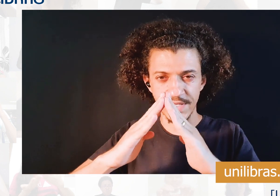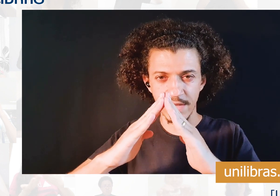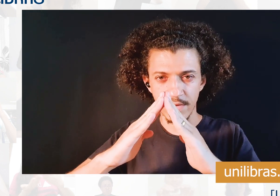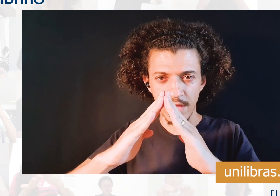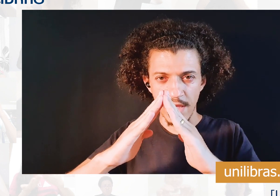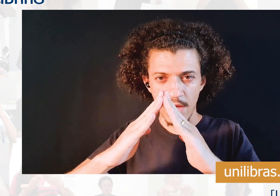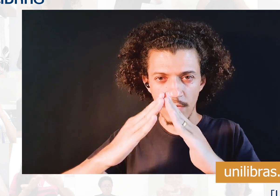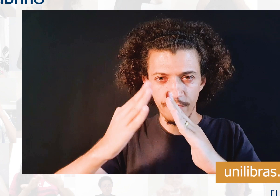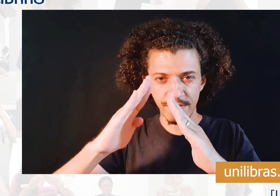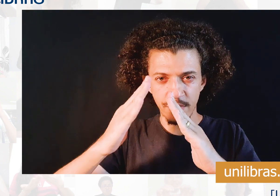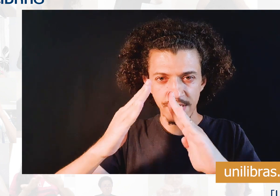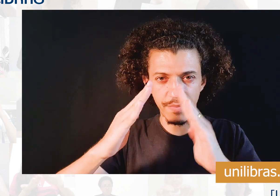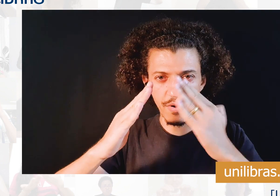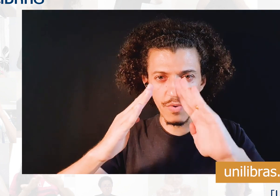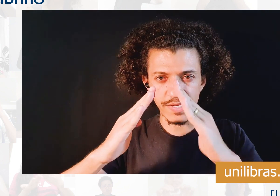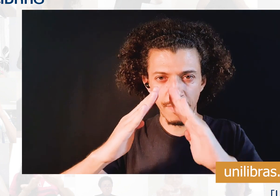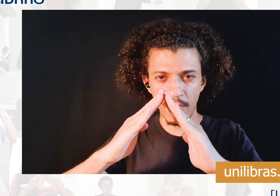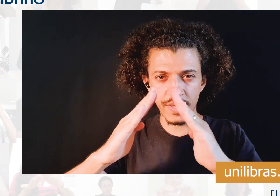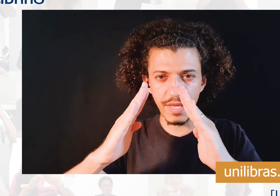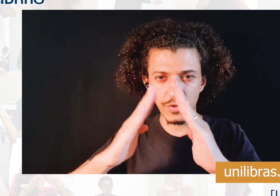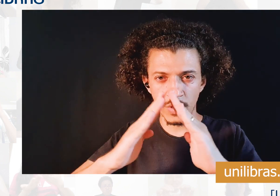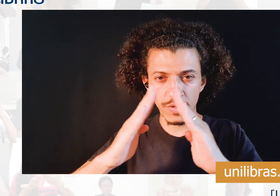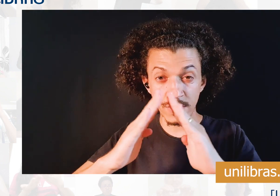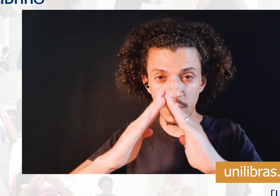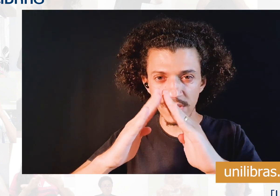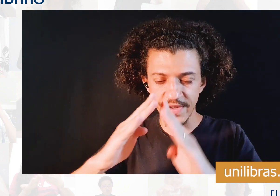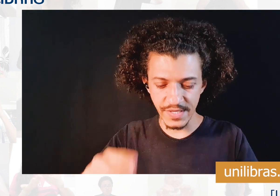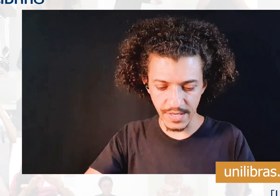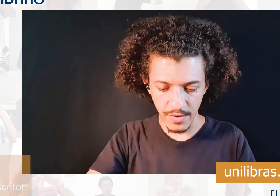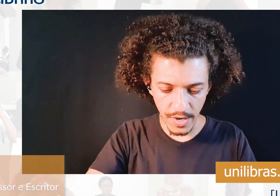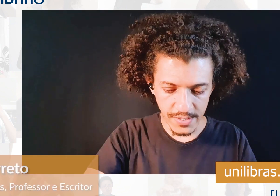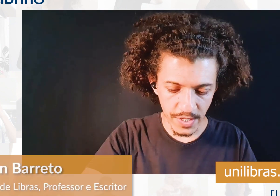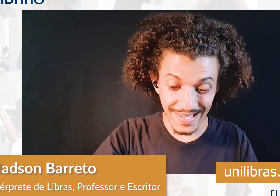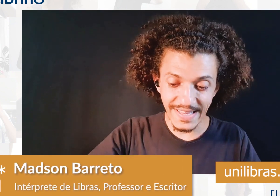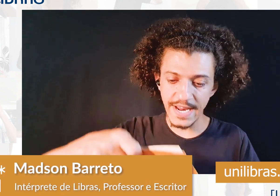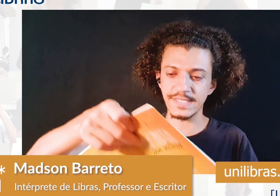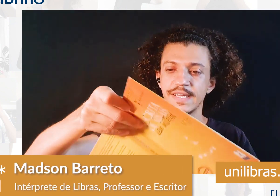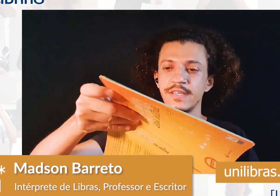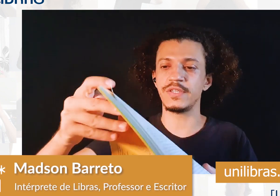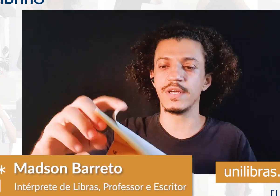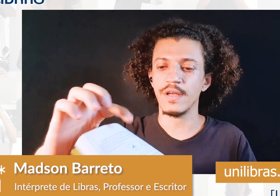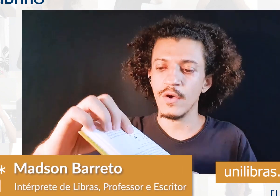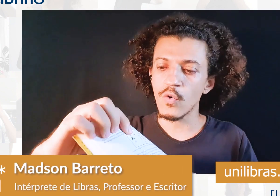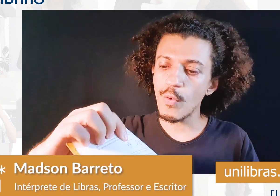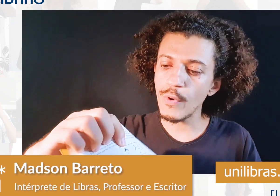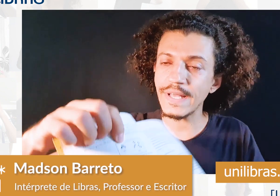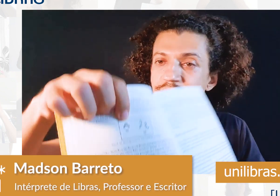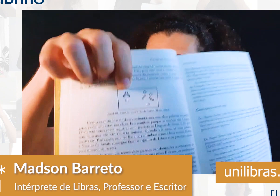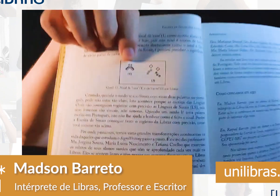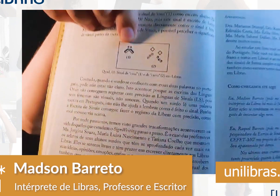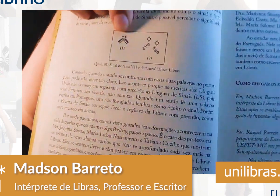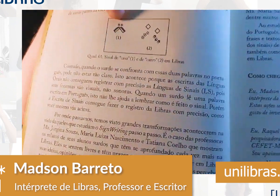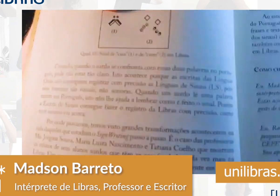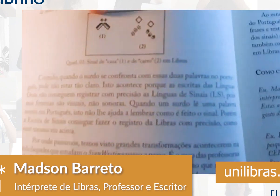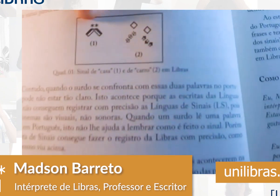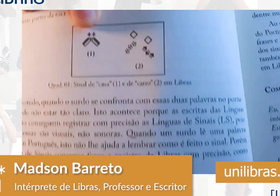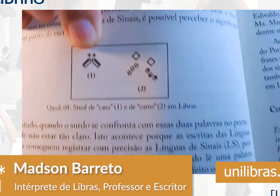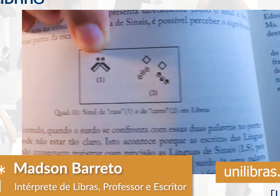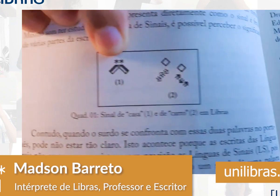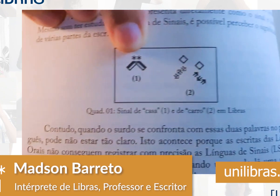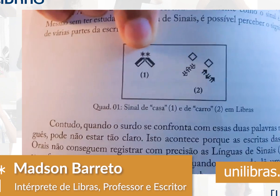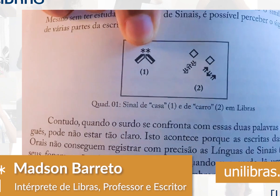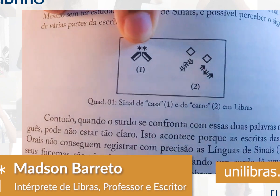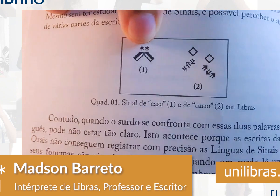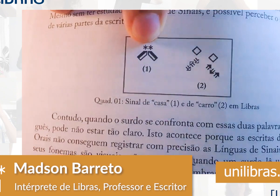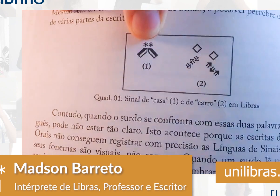que eu estou fazendo? Eu estou fazendo com essa mão aqui, estou encostando 2 vezes aqui. Olha só que interessante como é exatamente isso